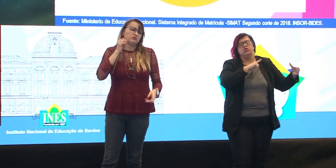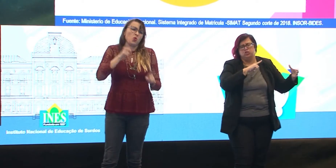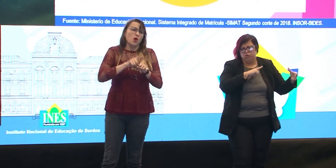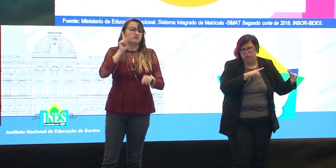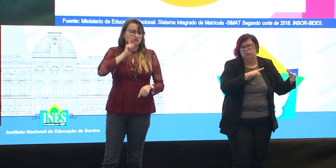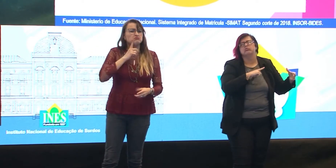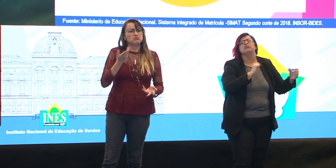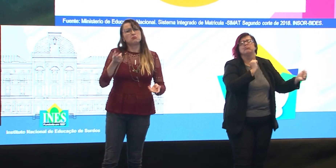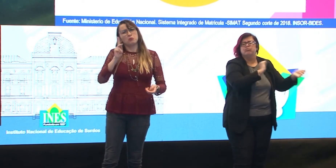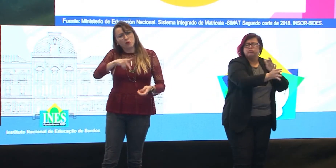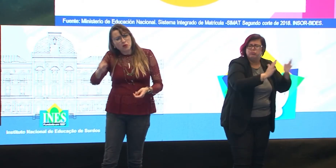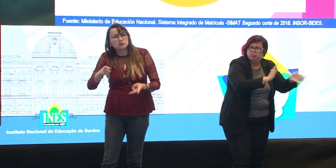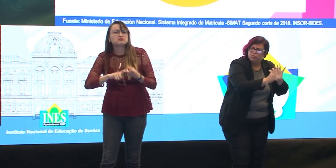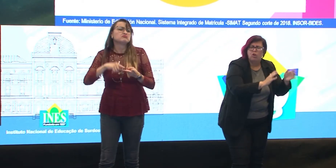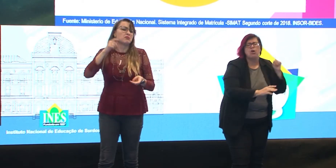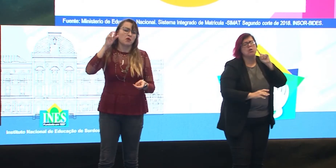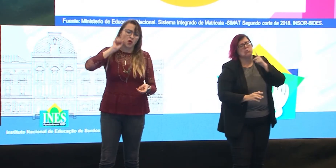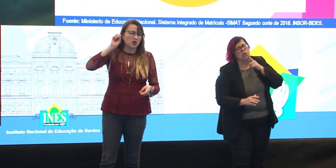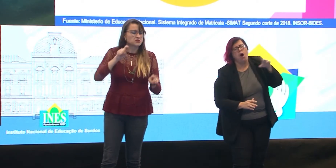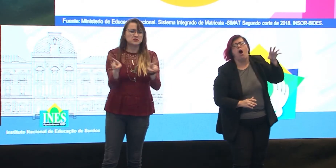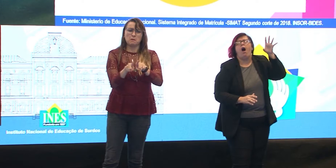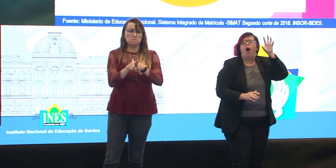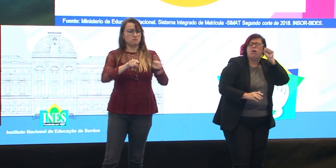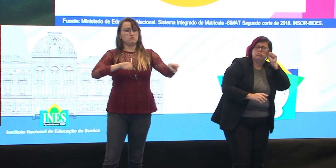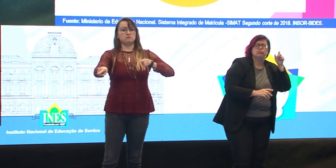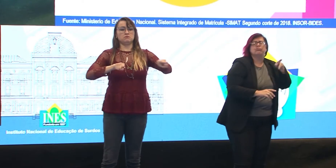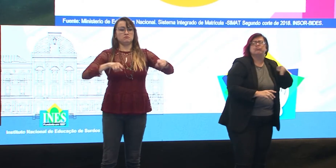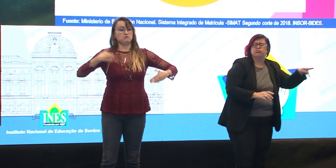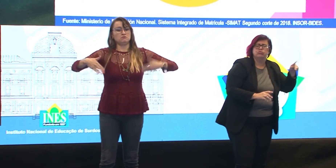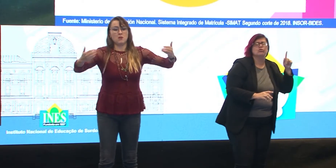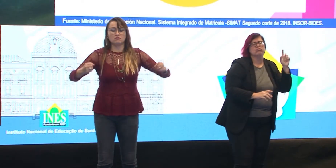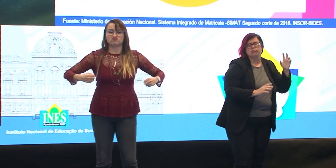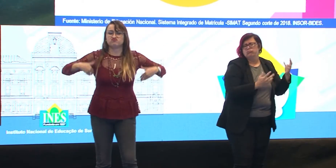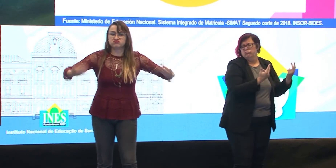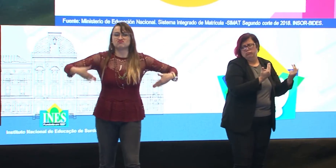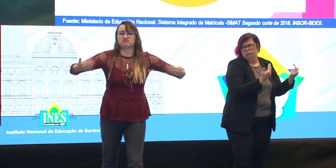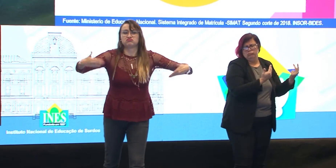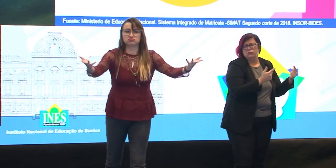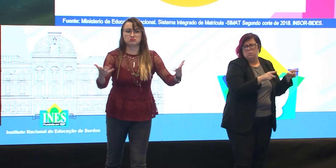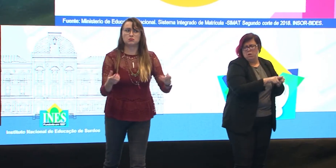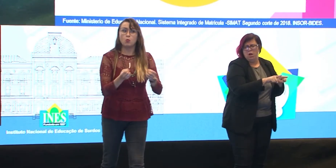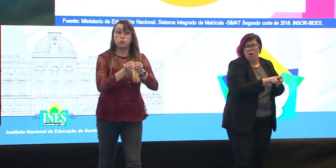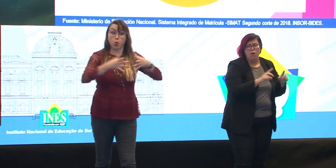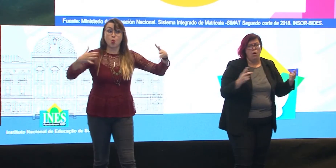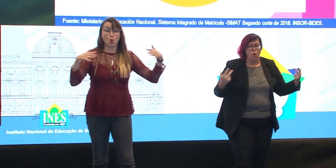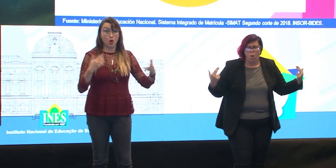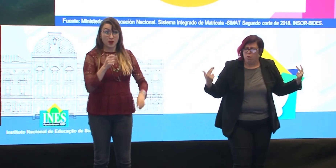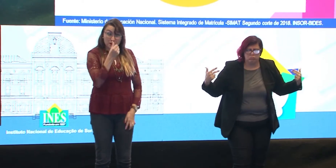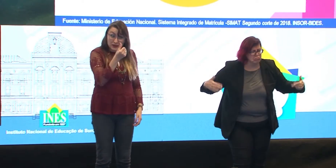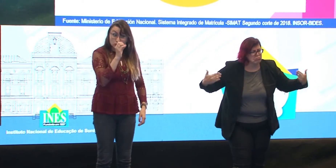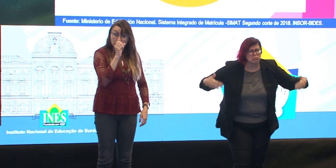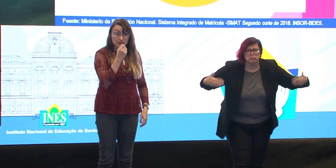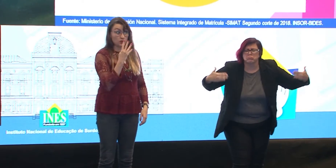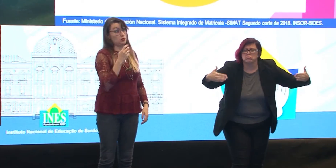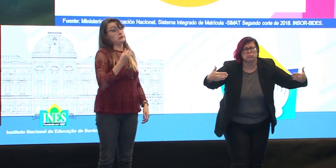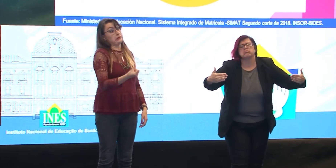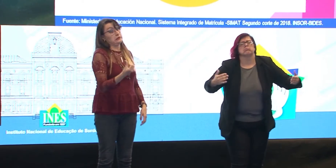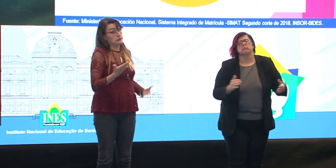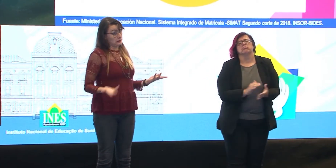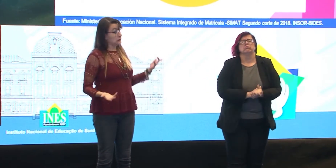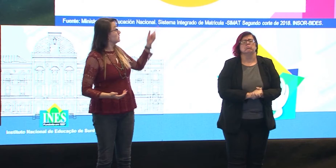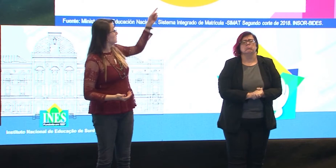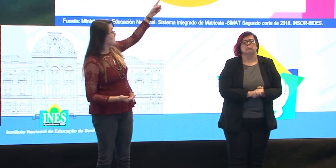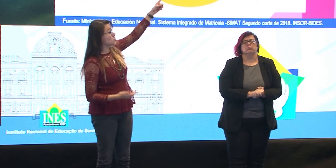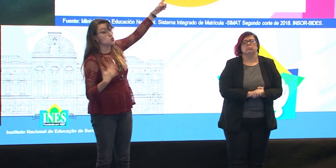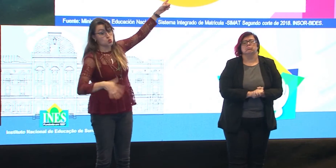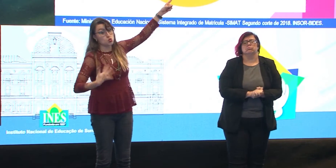escolarização nessa modalidade de ensino. E isso também acontece na outra modalidade, na modalidade de educação